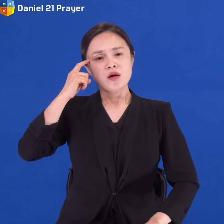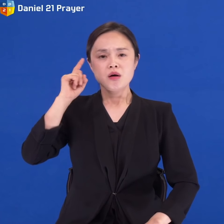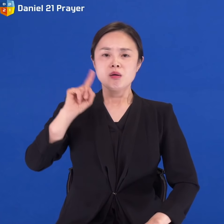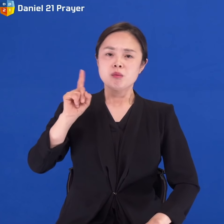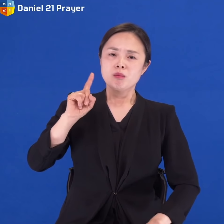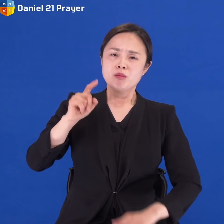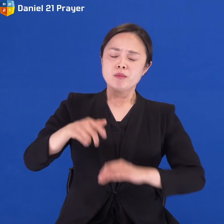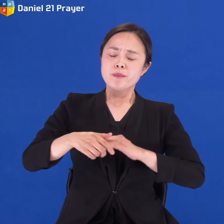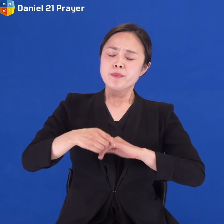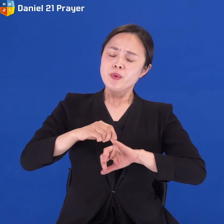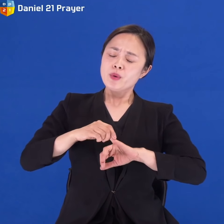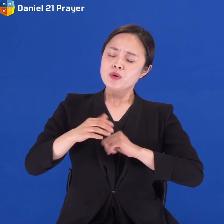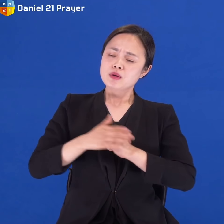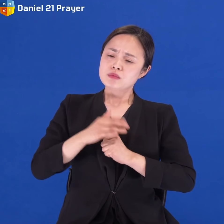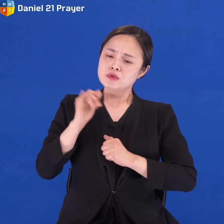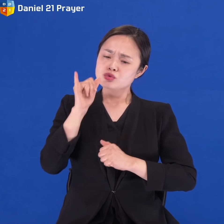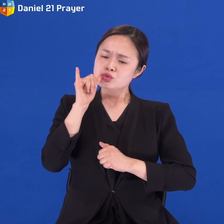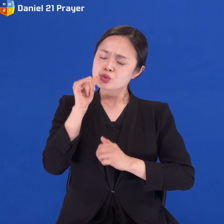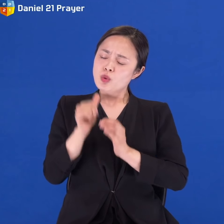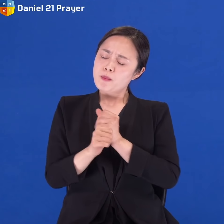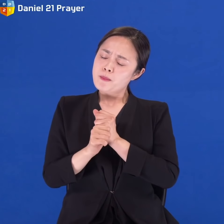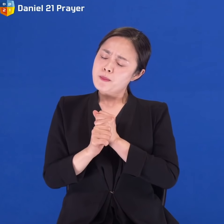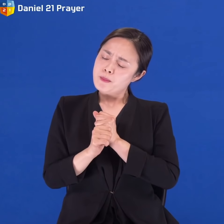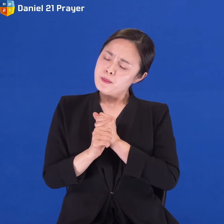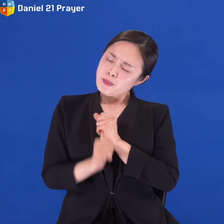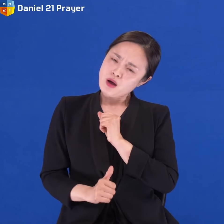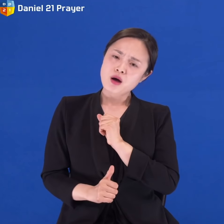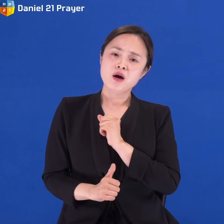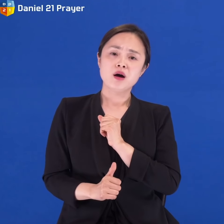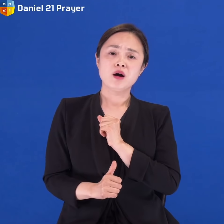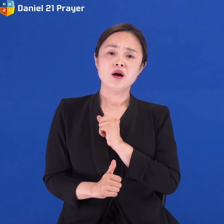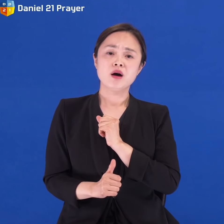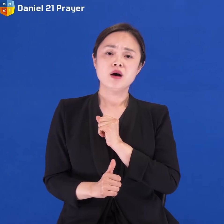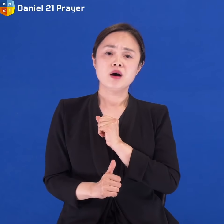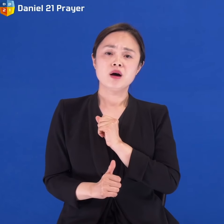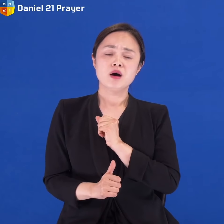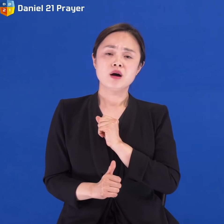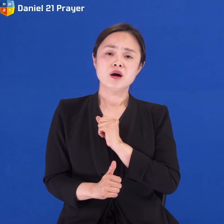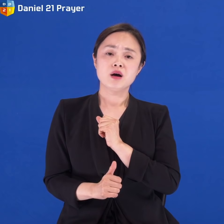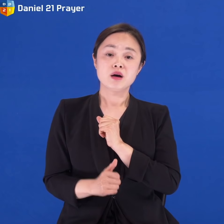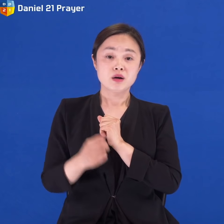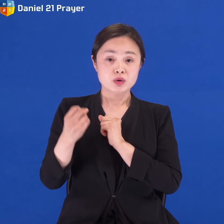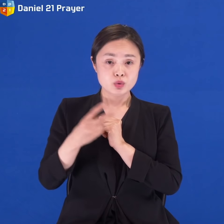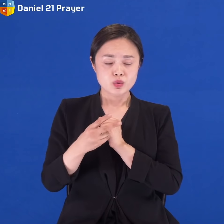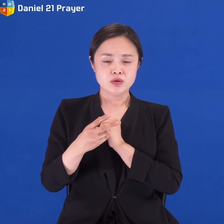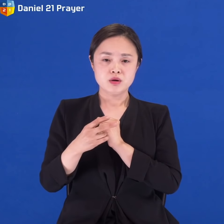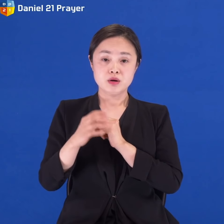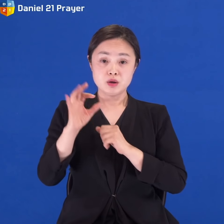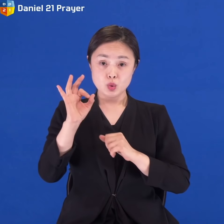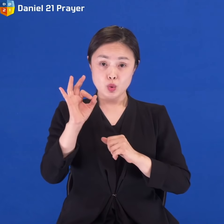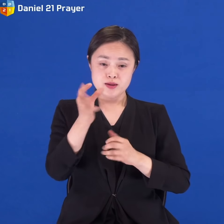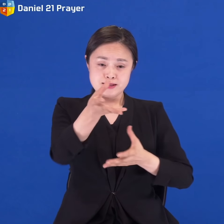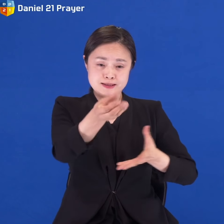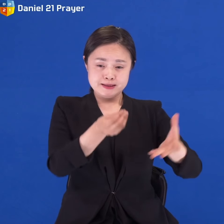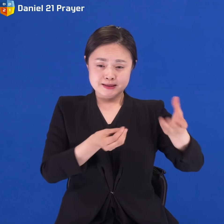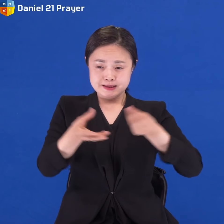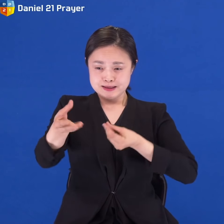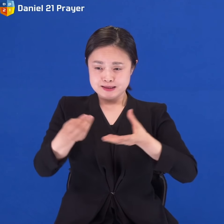돈을 감당하기 위해서 밤낮으로 알바 종류를 다 뛰어야 돼가지고요, 몸이 아프기 시작한